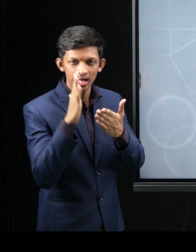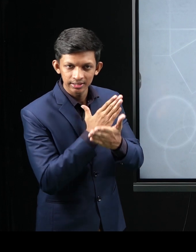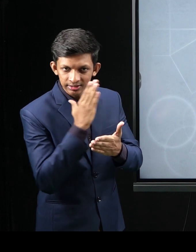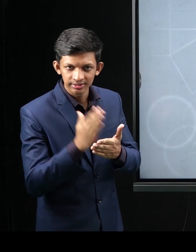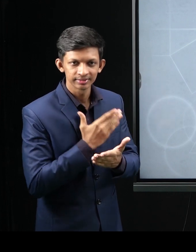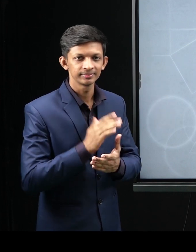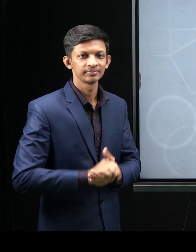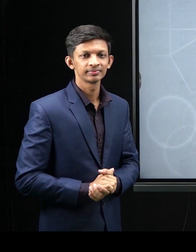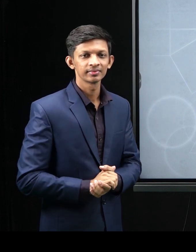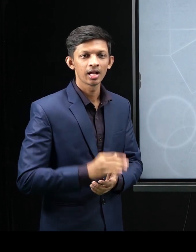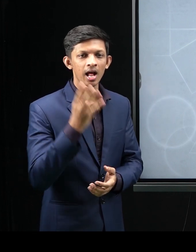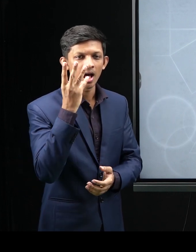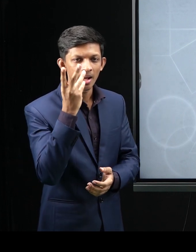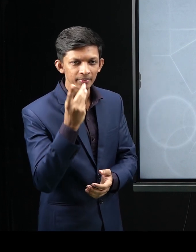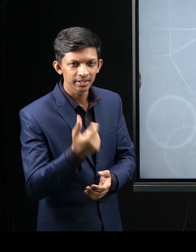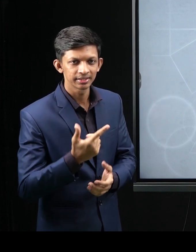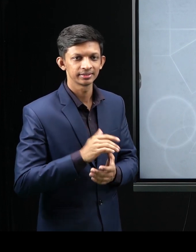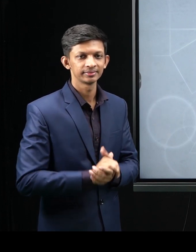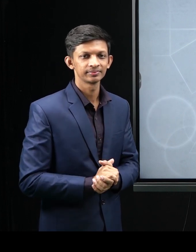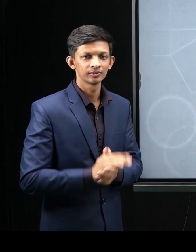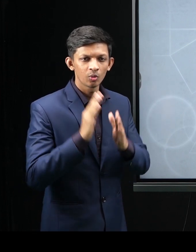పాఠం నుండి కీలక పదాలు సంఖ్యలు, సిరీస్,